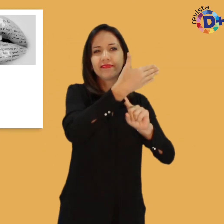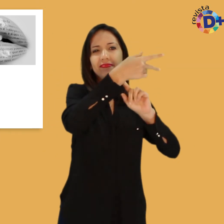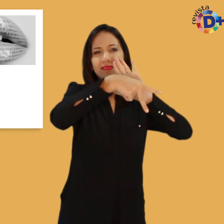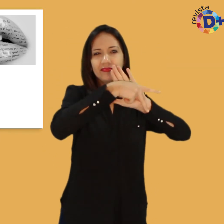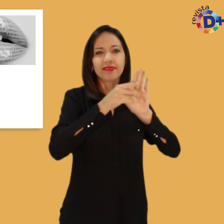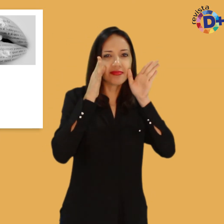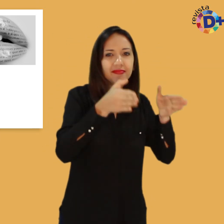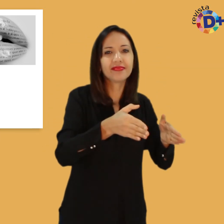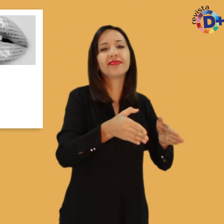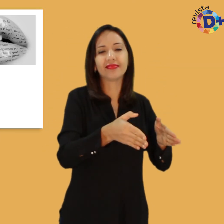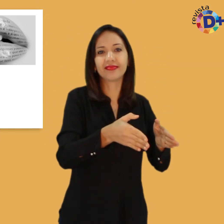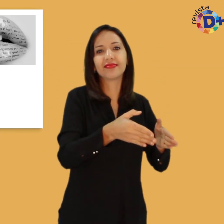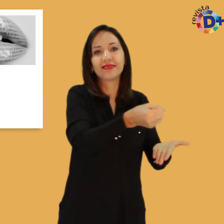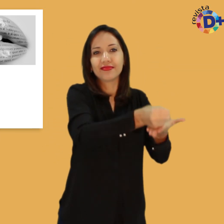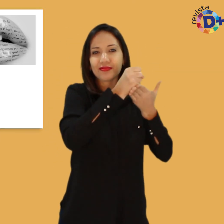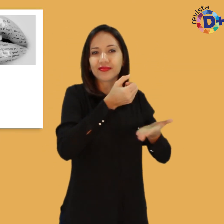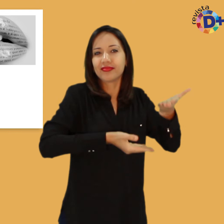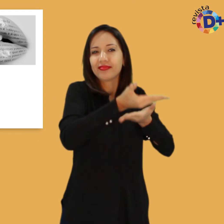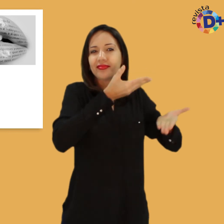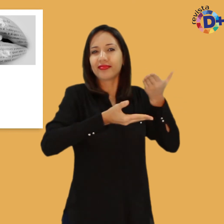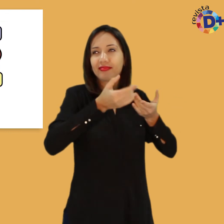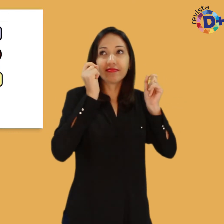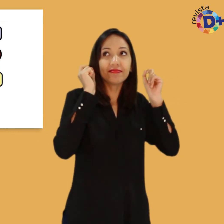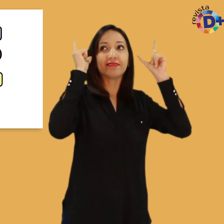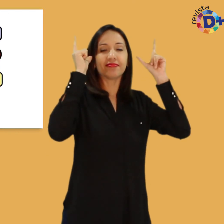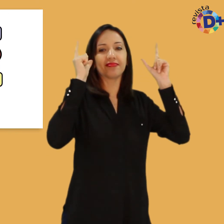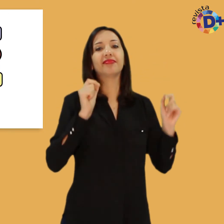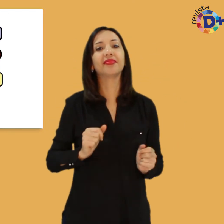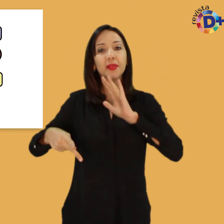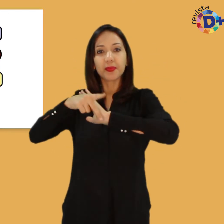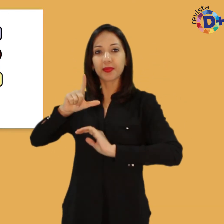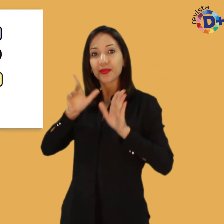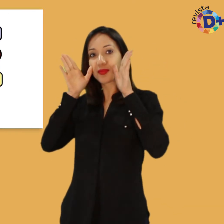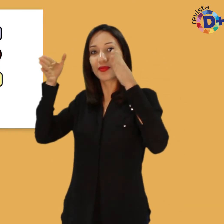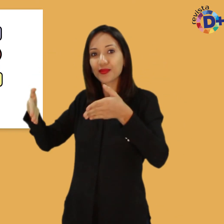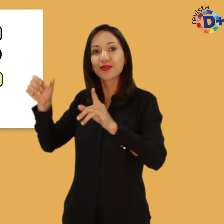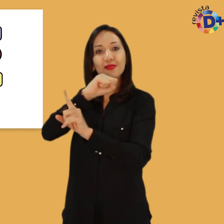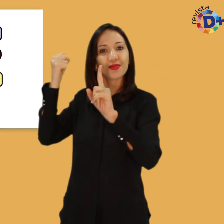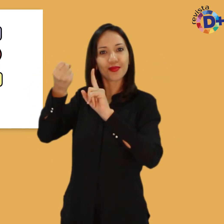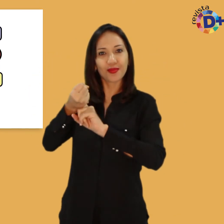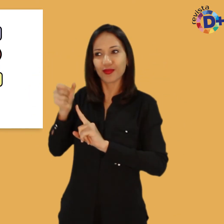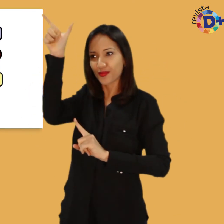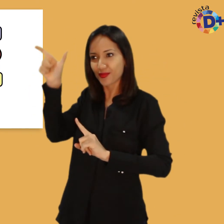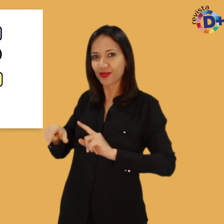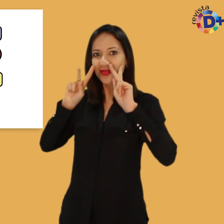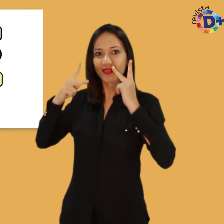na linha das tecnologias assistivas. Já no pressuposto socioantropológico, a surdez é